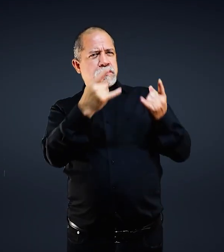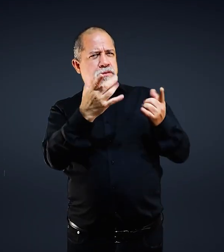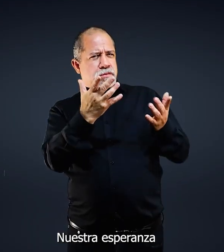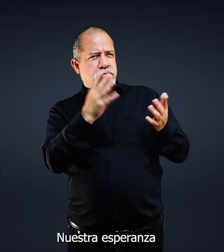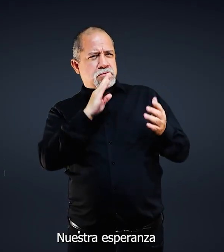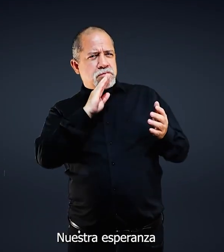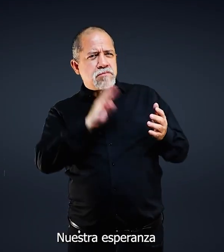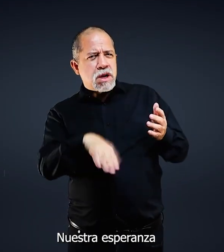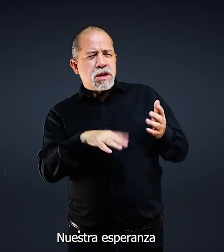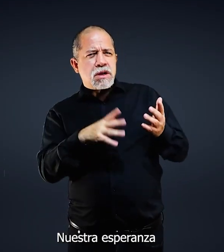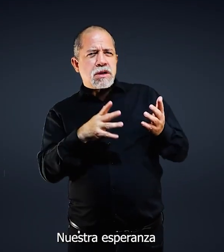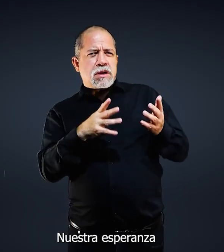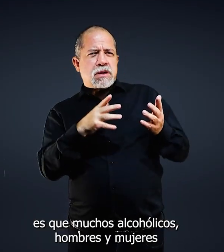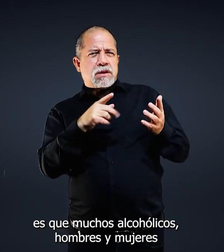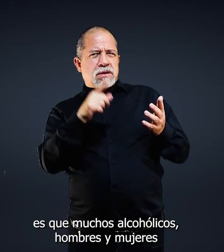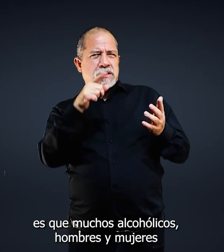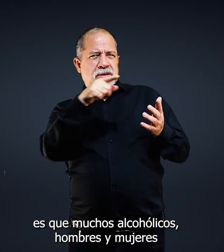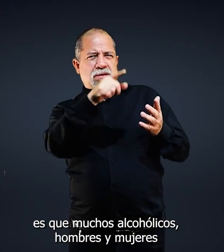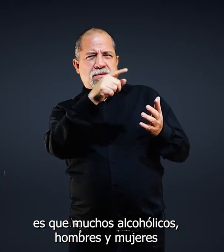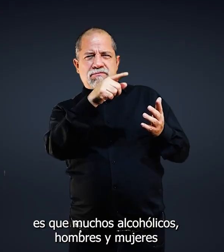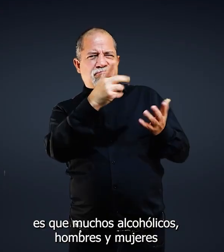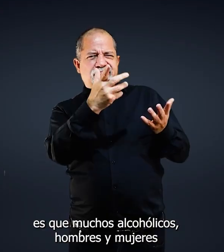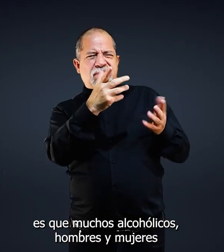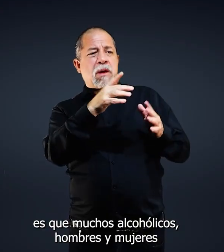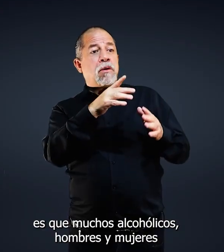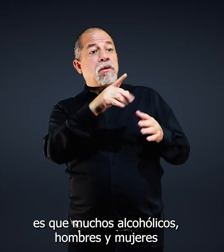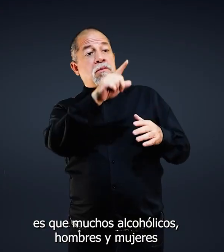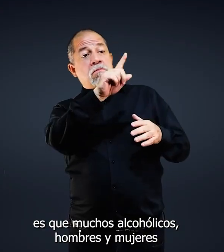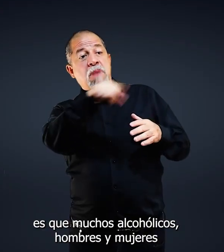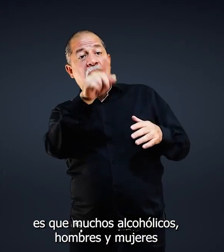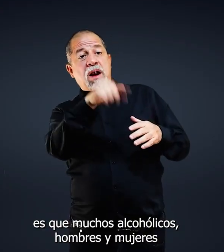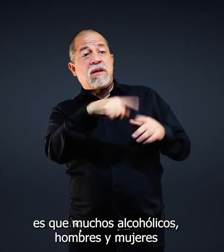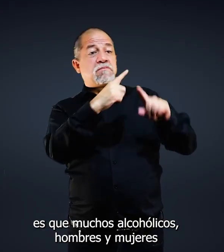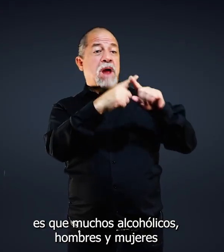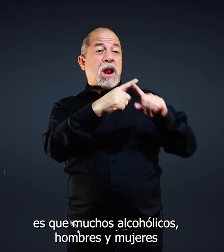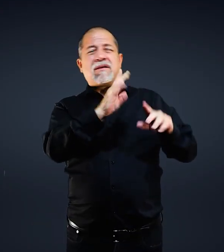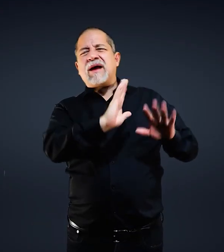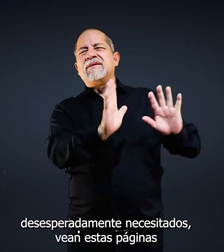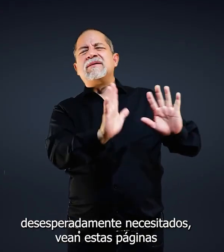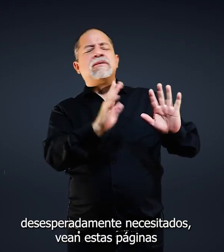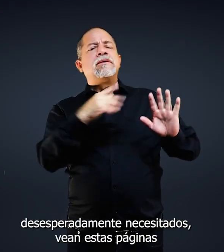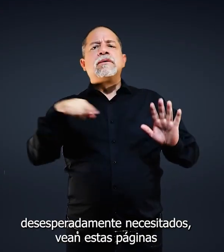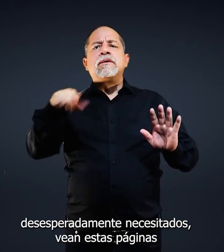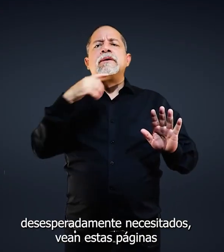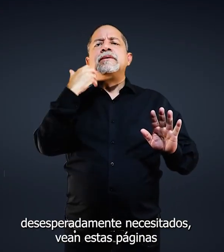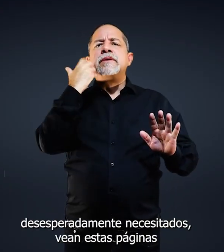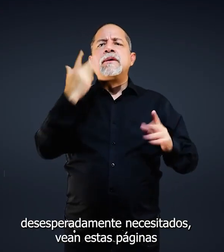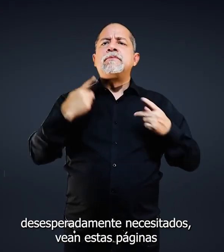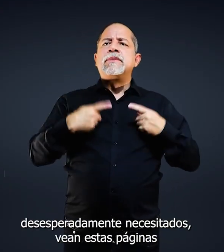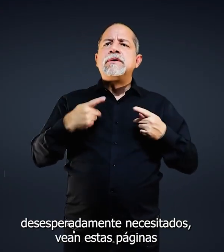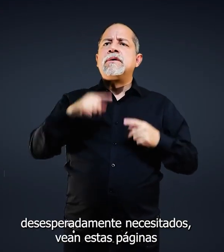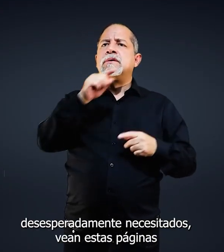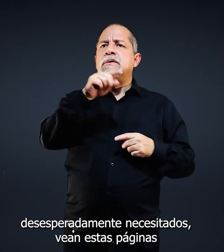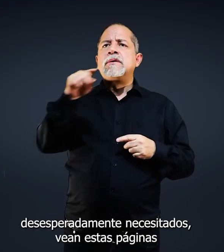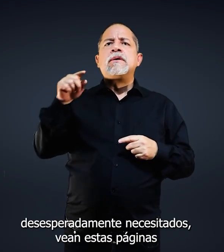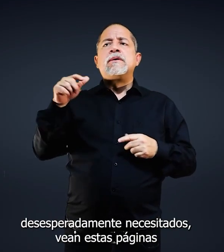Nuestra esperanza es que muchos alcohólicos, hombres y mujeres desesperadamente necesitados, vean